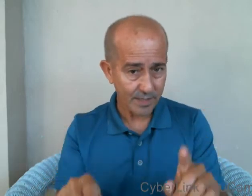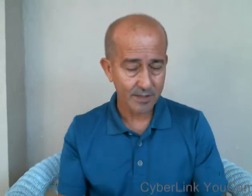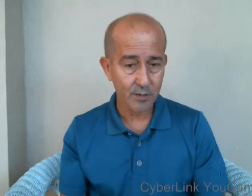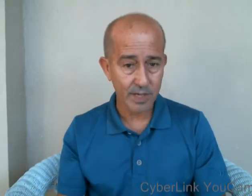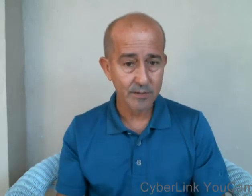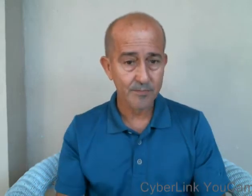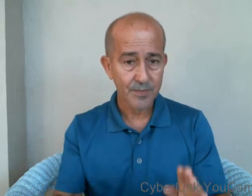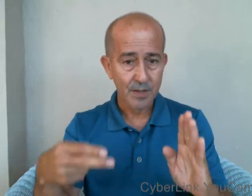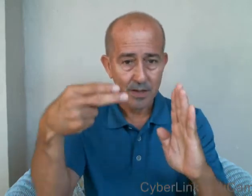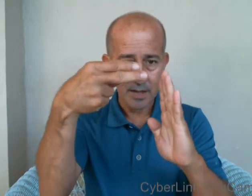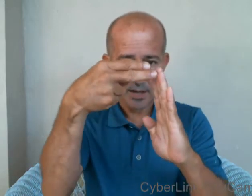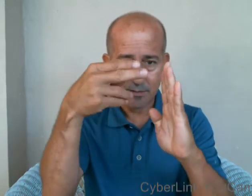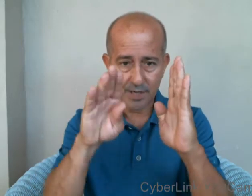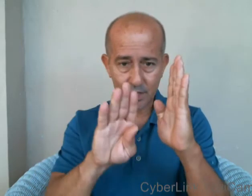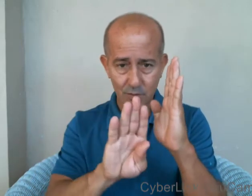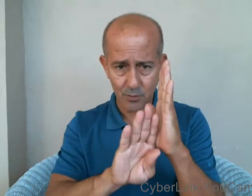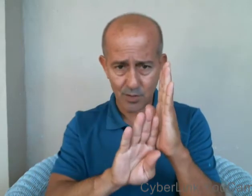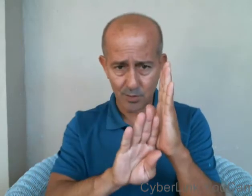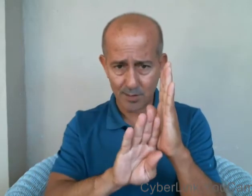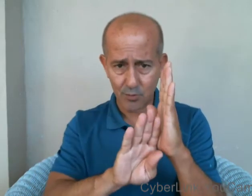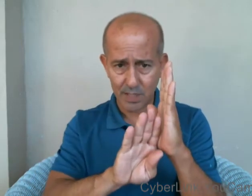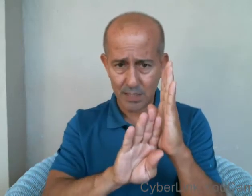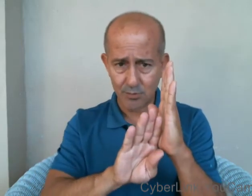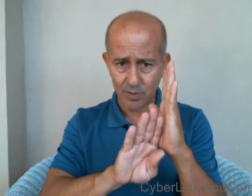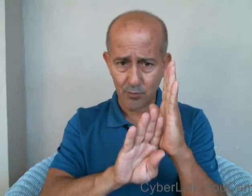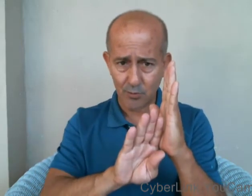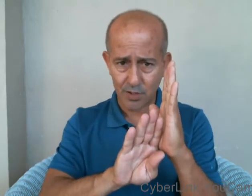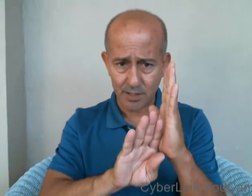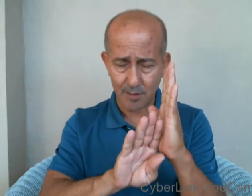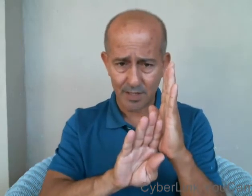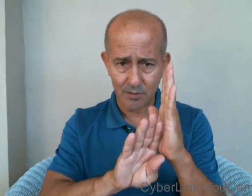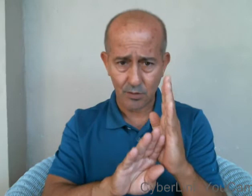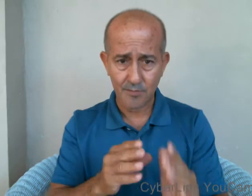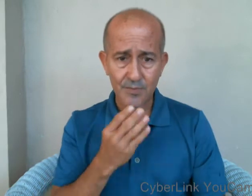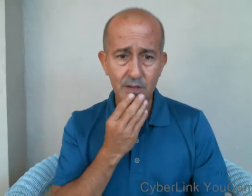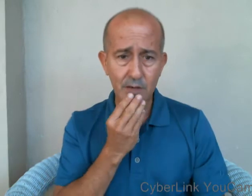diferente, ¿ok? Hebreos cuando hablamos del libro del Nuevo Testamento